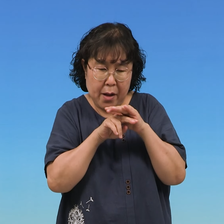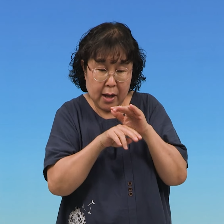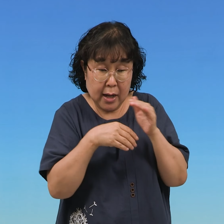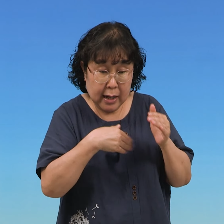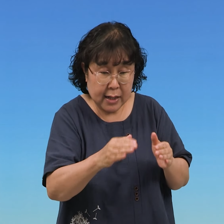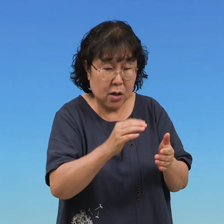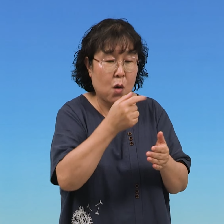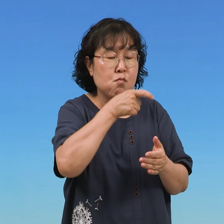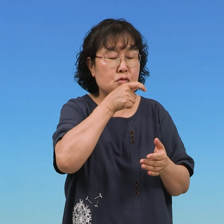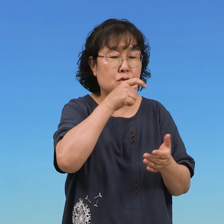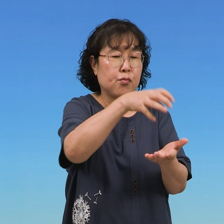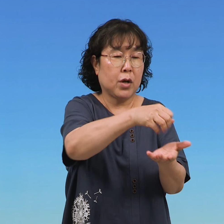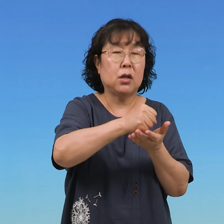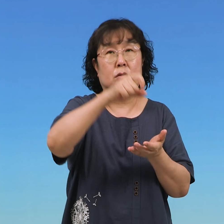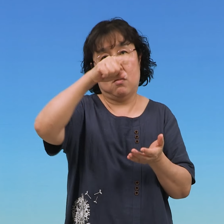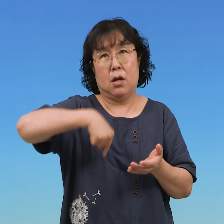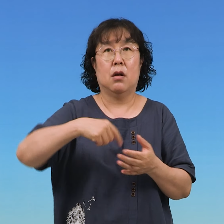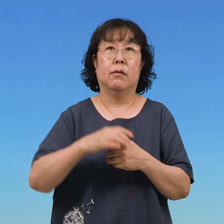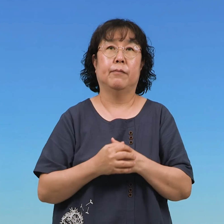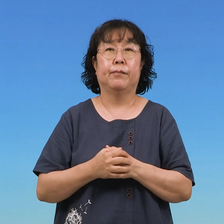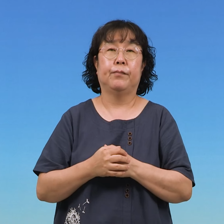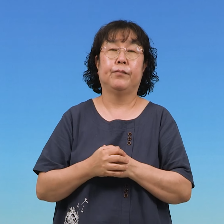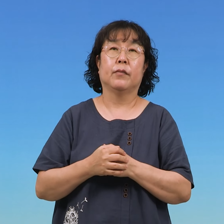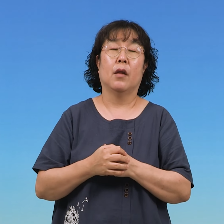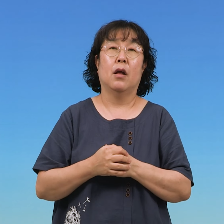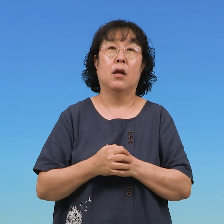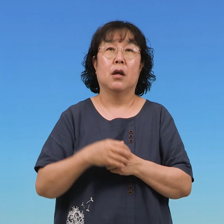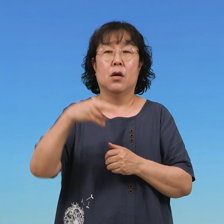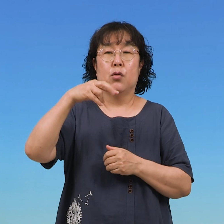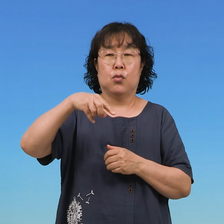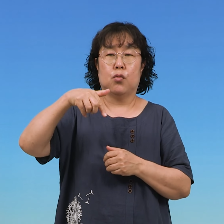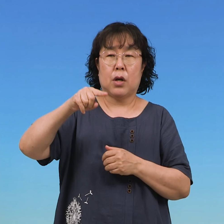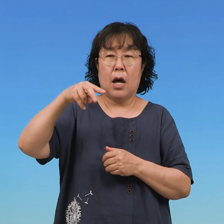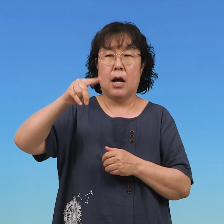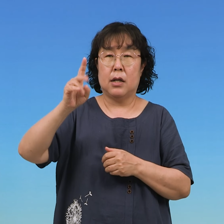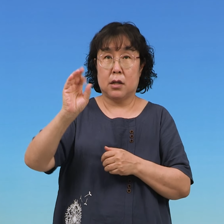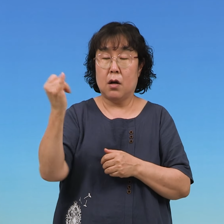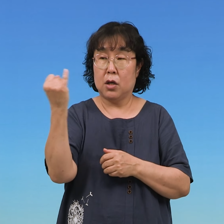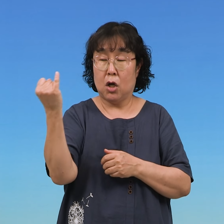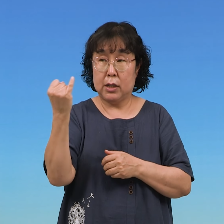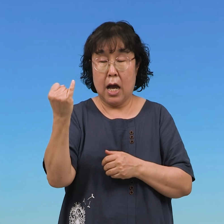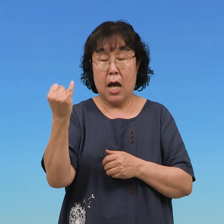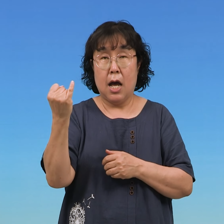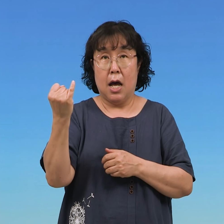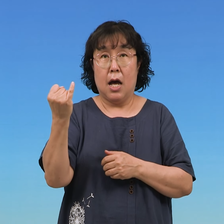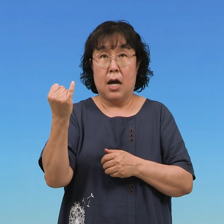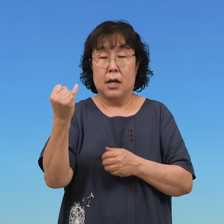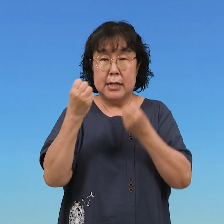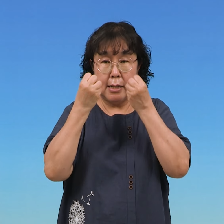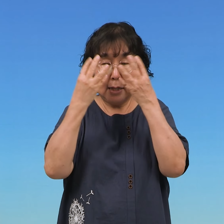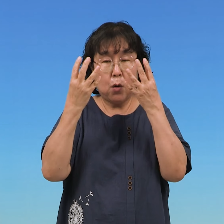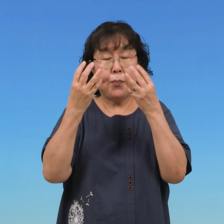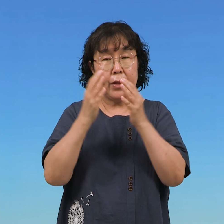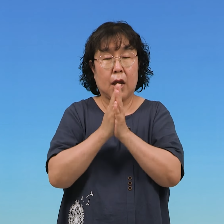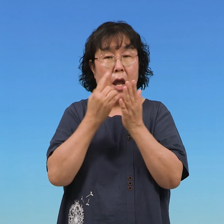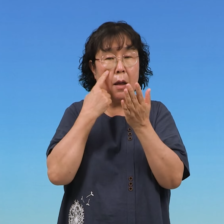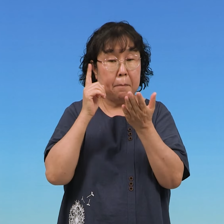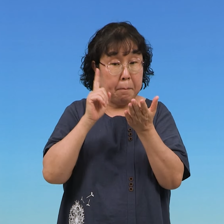수가성 여인을 가지고 한 2번인가 설교를 했었던 기억이 있는데요. 이번에 새롭게 이제 제가 이 수가성